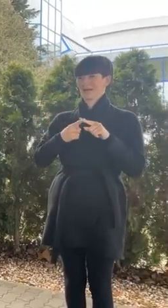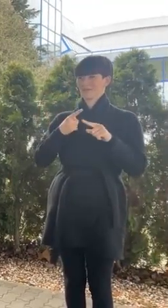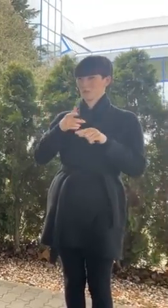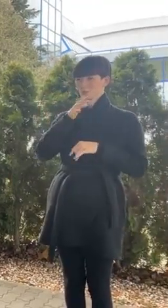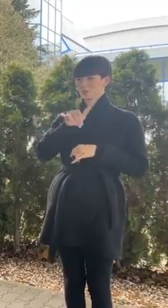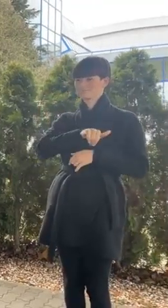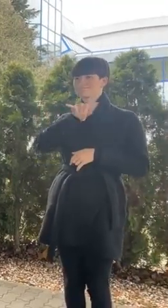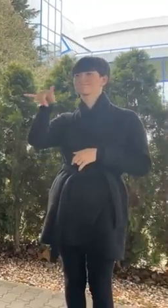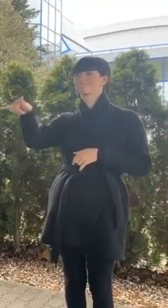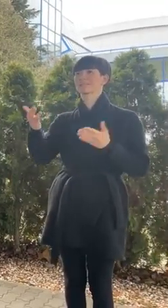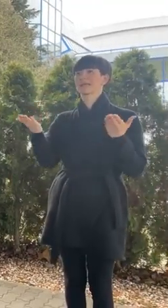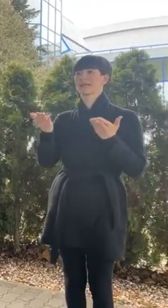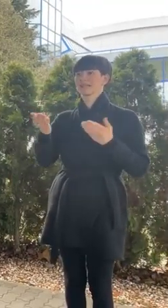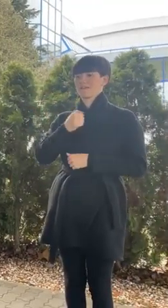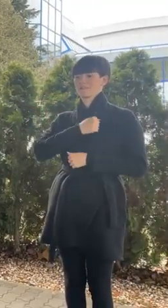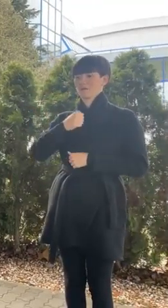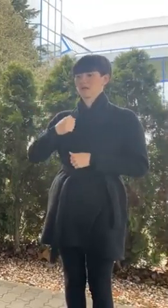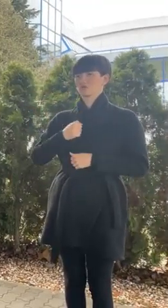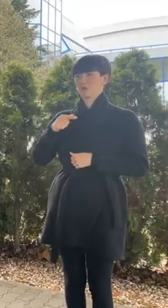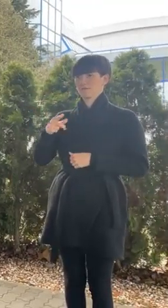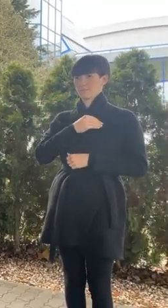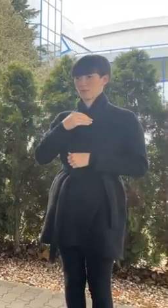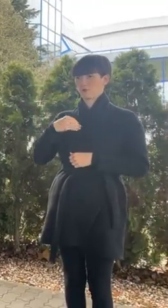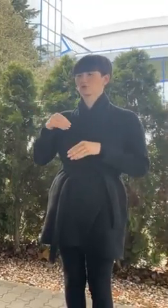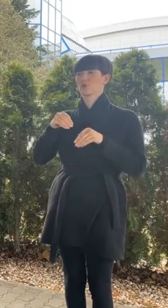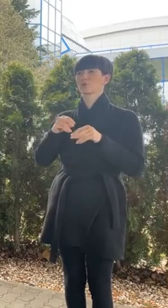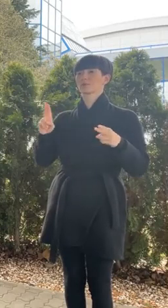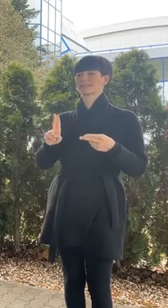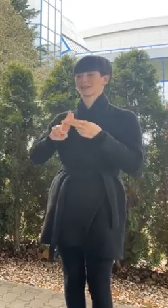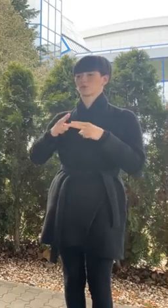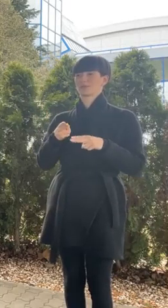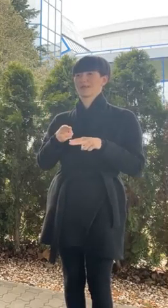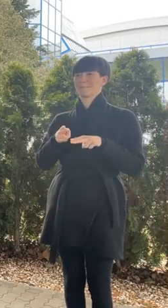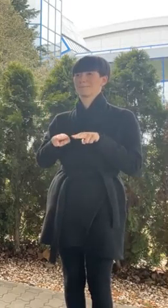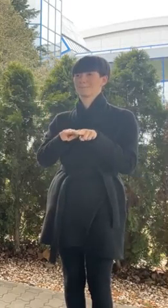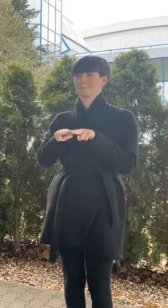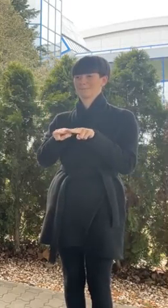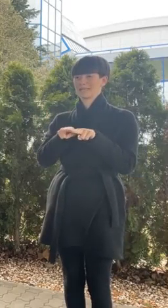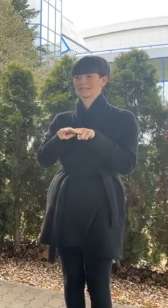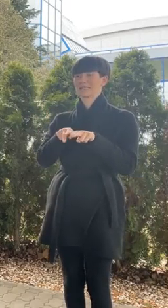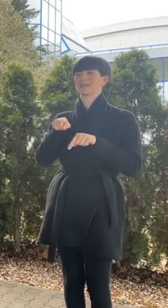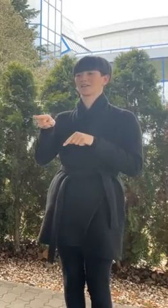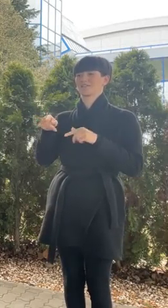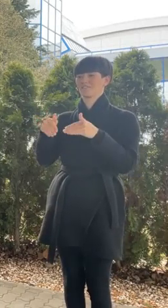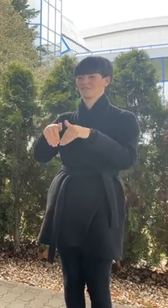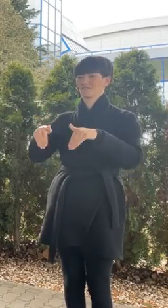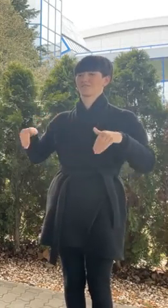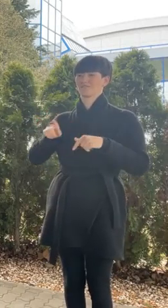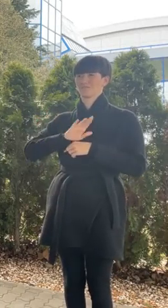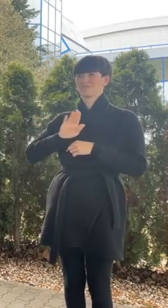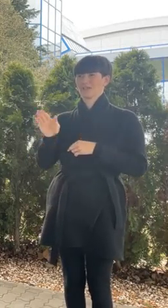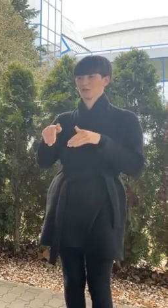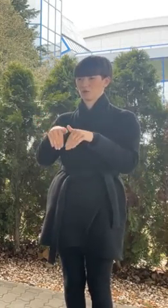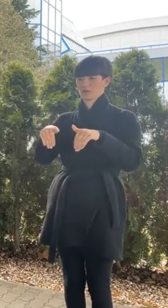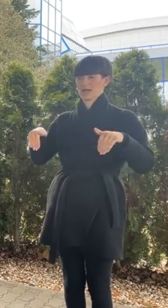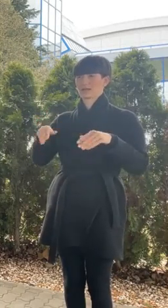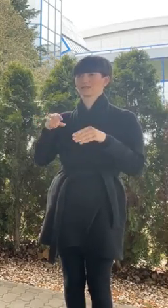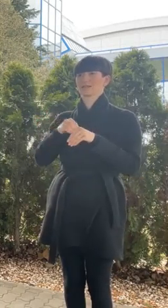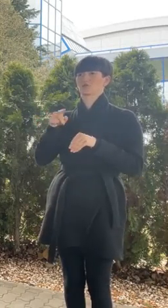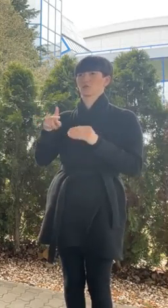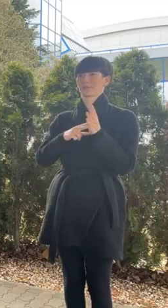o chvíľočku odlietam do Varšavy na stretnutie s prezidentmi krajín na východnej hranici Severoatlantickej aliancie, tzv.